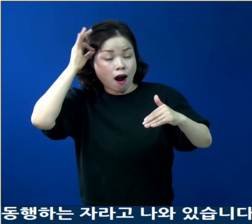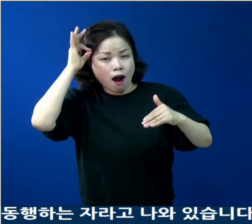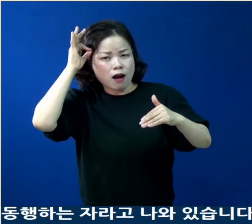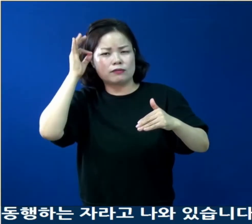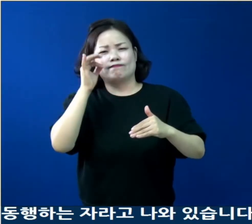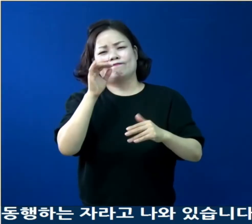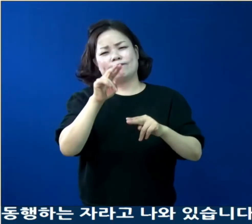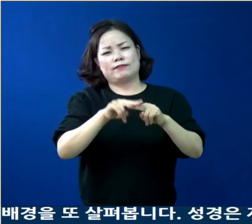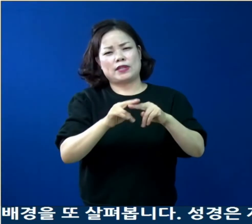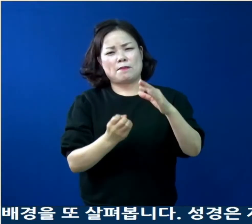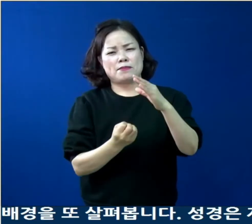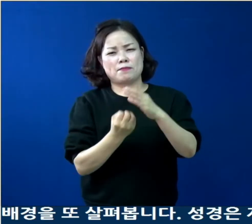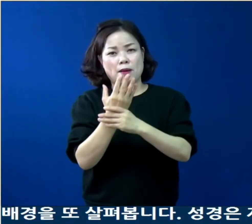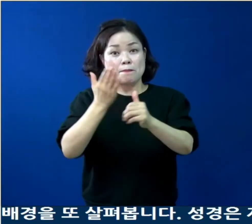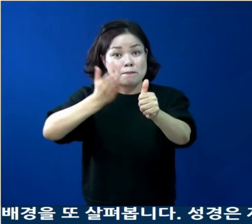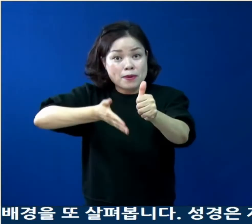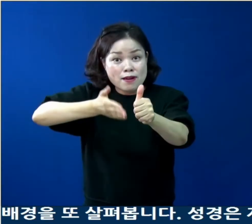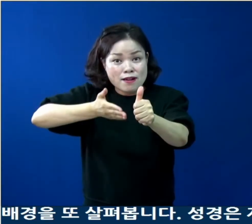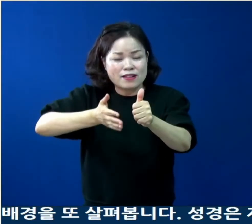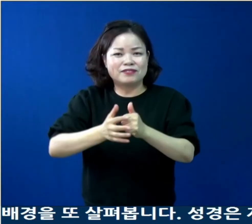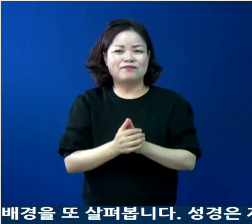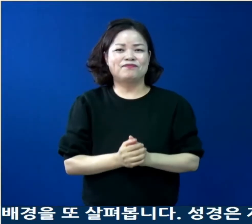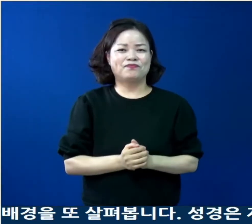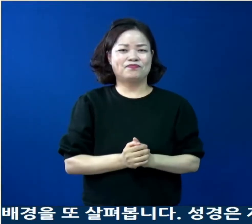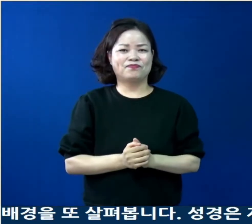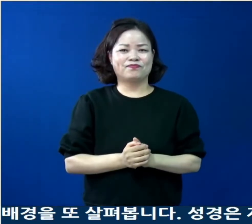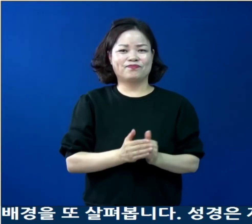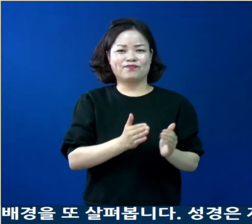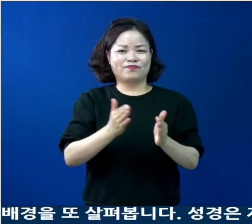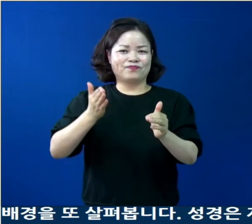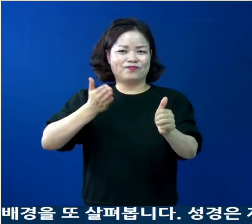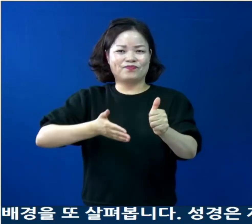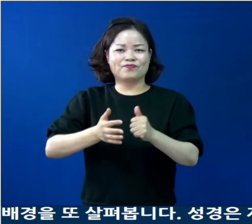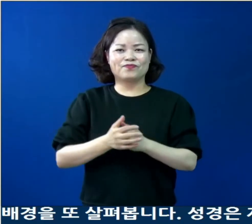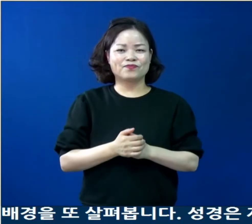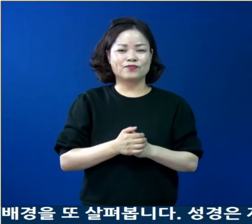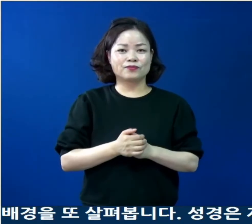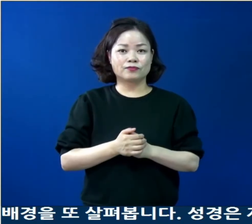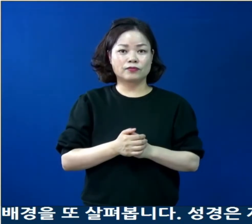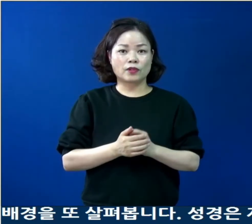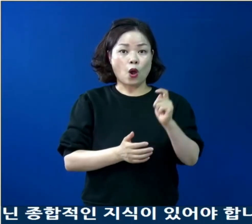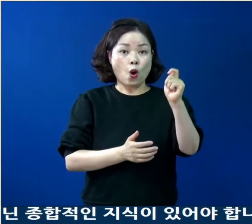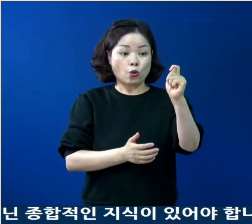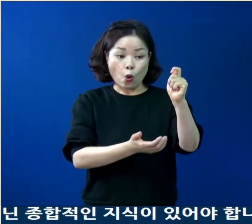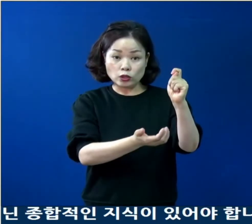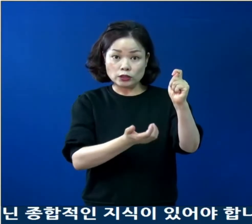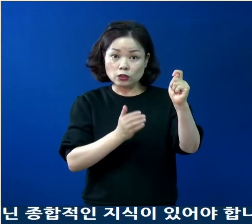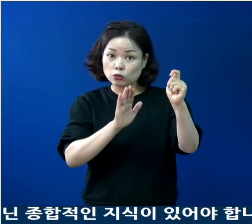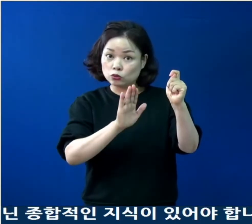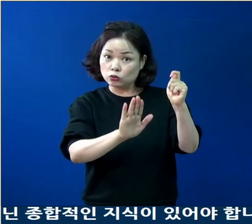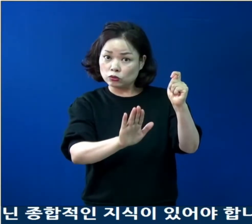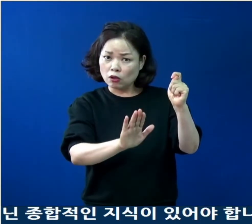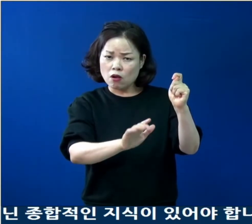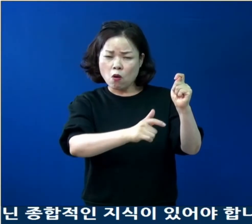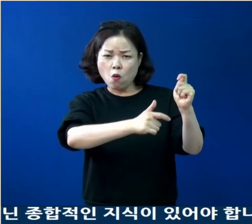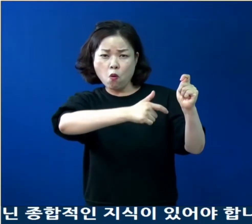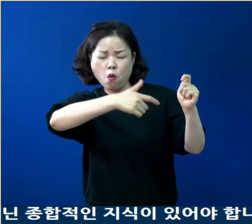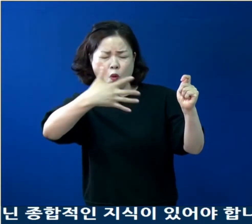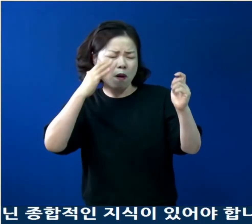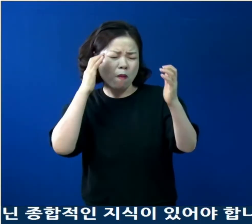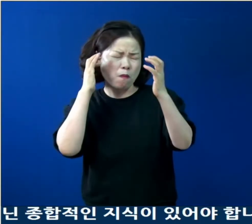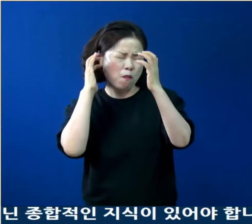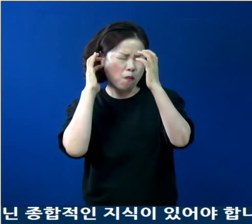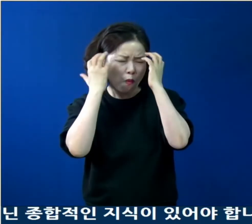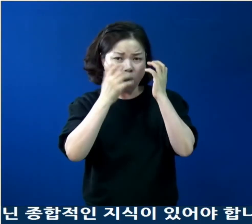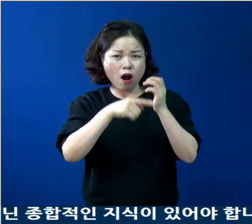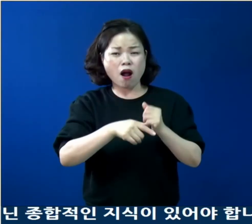셈이 될 수 있기를 주 안에서 소망합니다. 자, 한번 정리하셔야 돼요. 고린도 전서 후서가 어마어마하게 복잡한